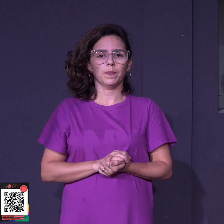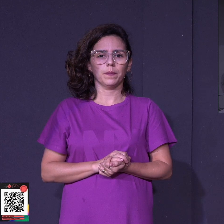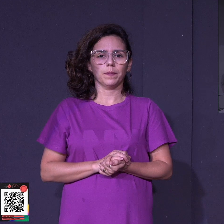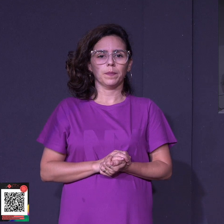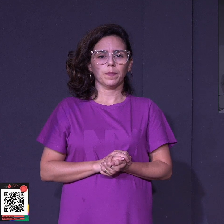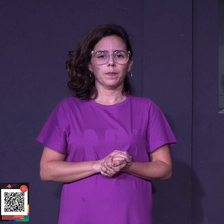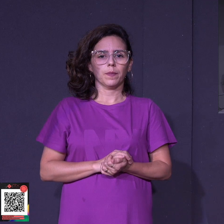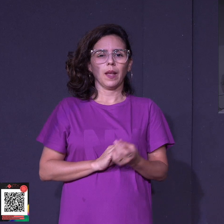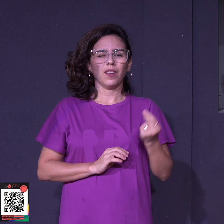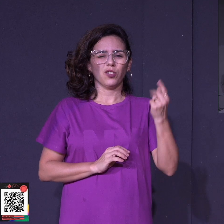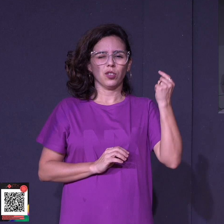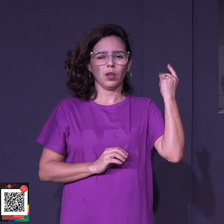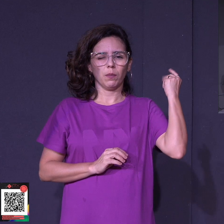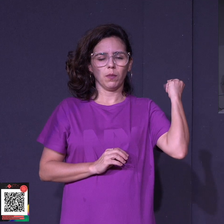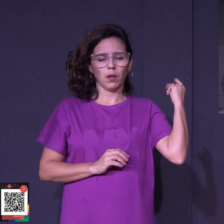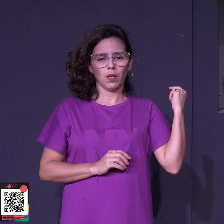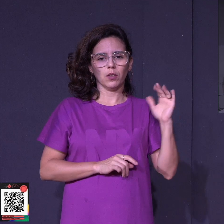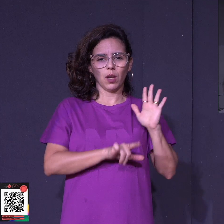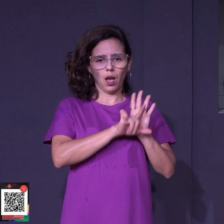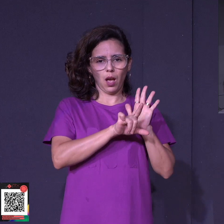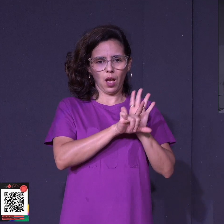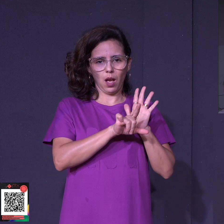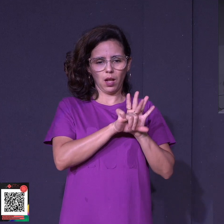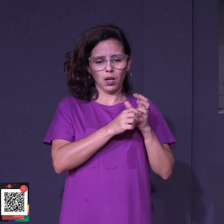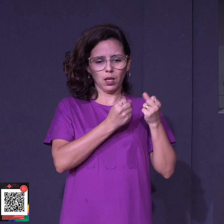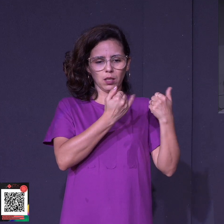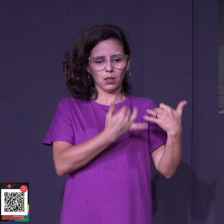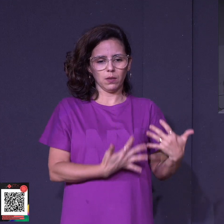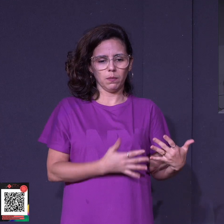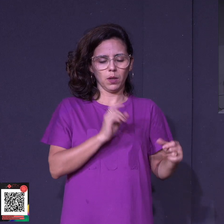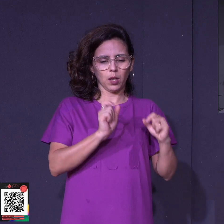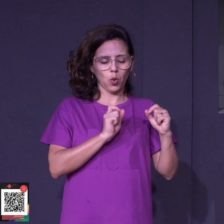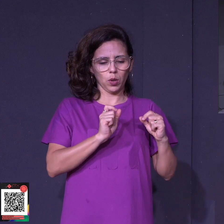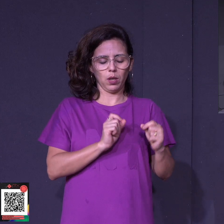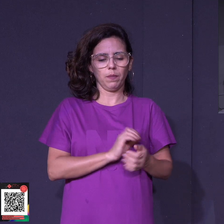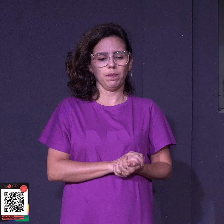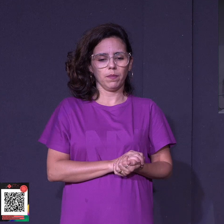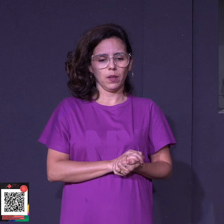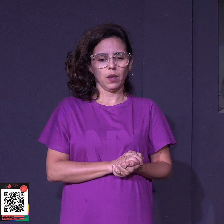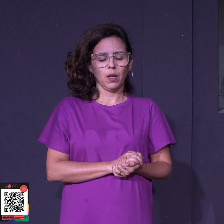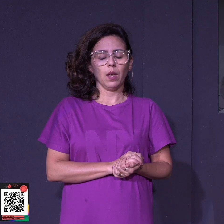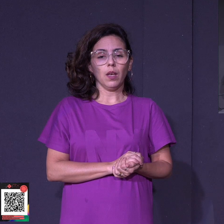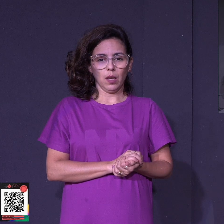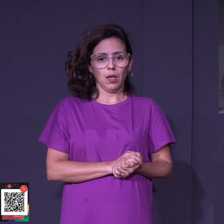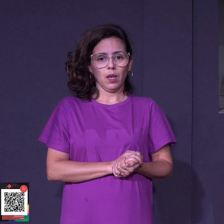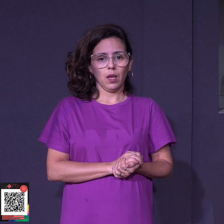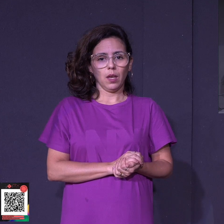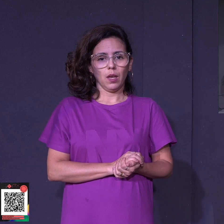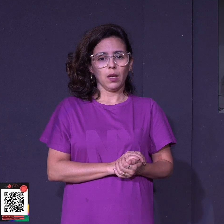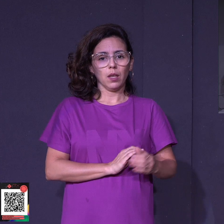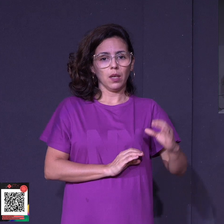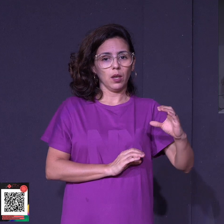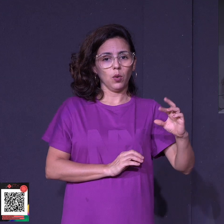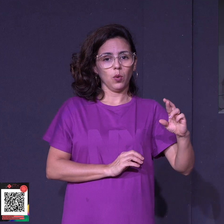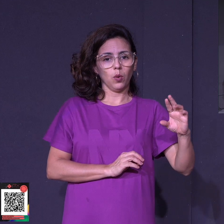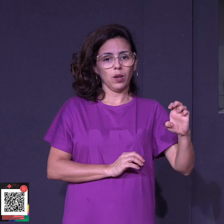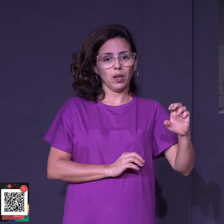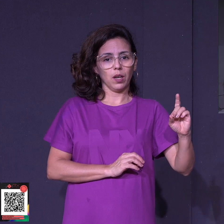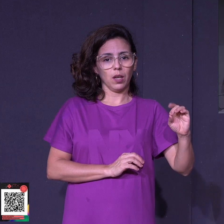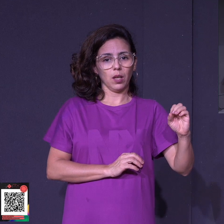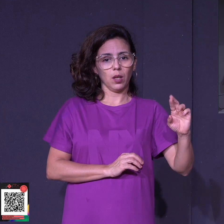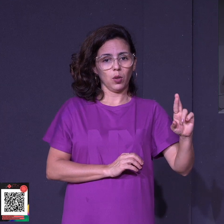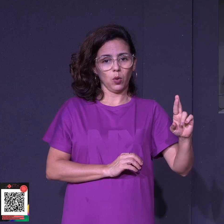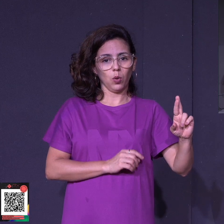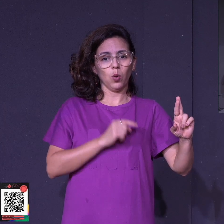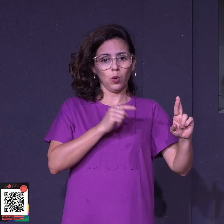quando ele diz assim: se quiserem pegar a capa, podem entregar. A lei da época dizia que o credor podia tomar a túnica, ou seja, a